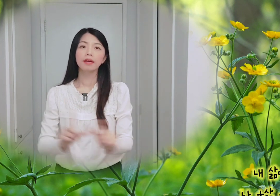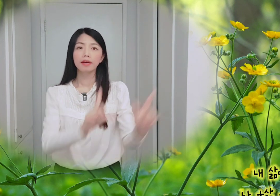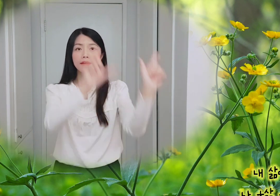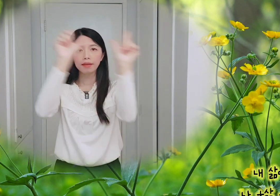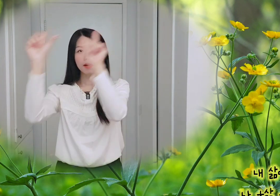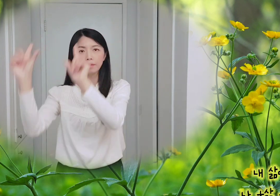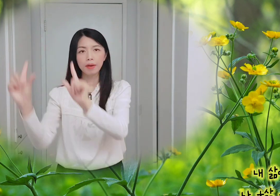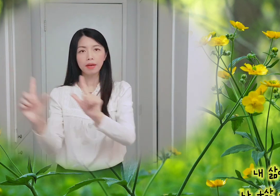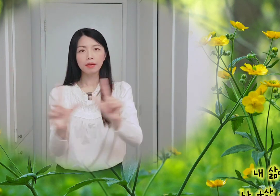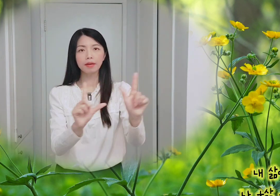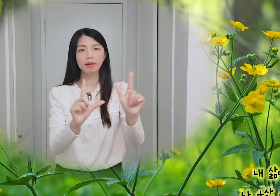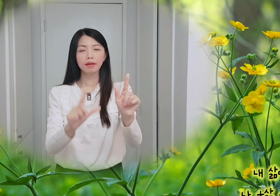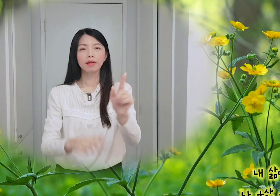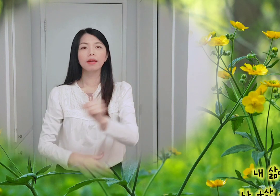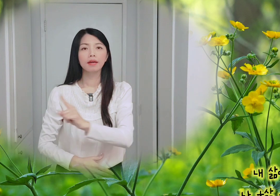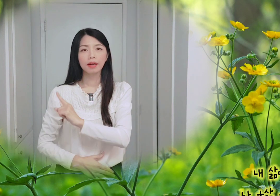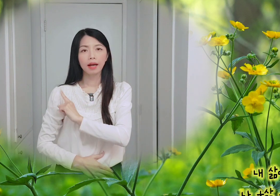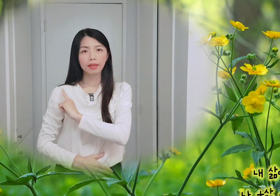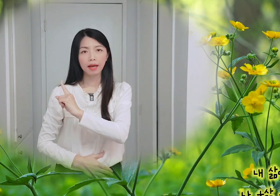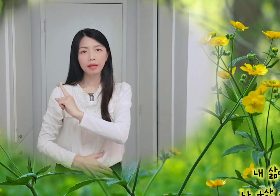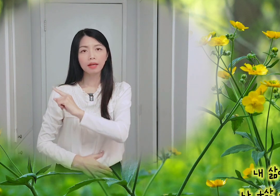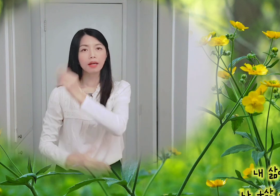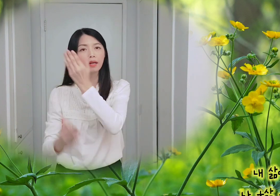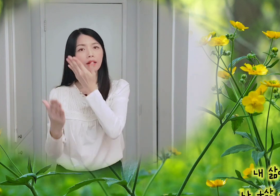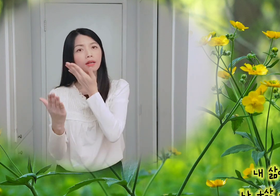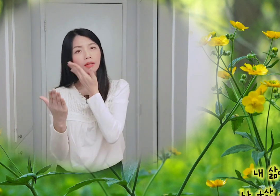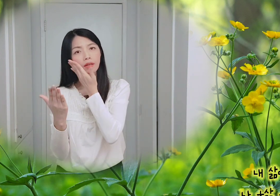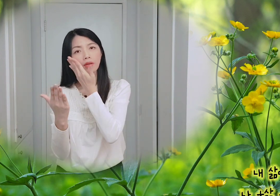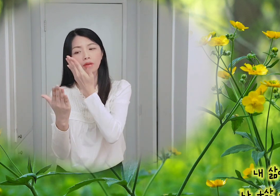내 삶의 가장